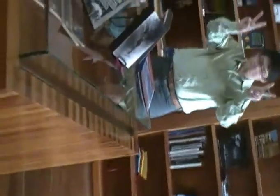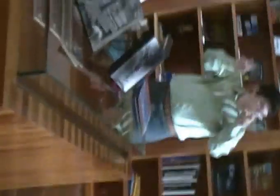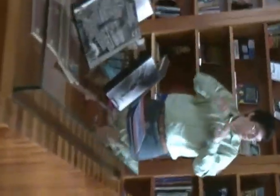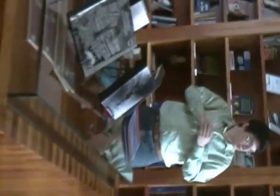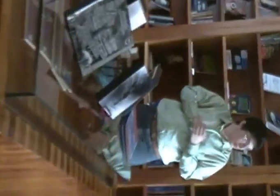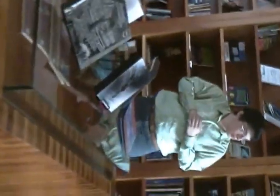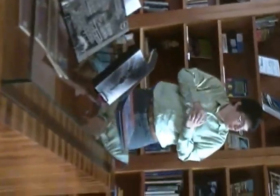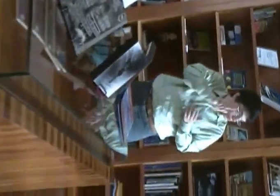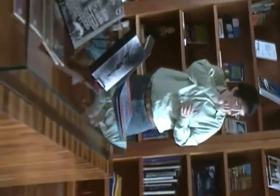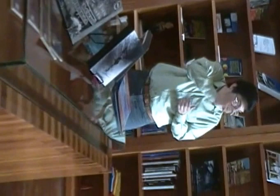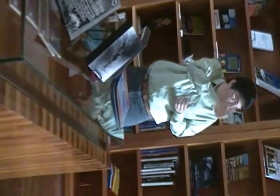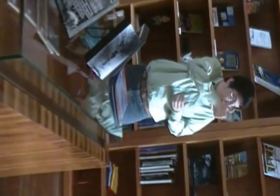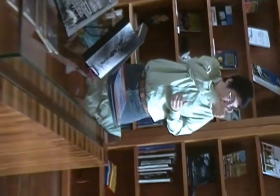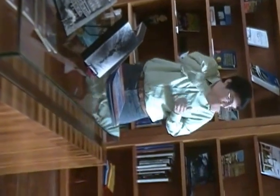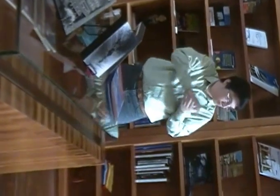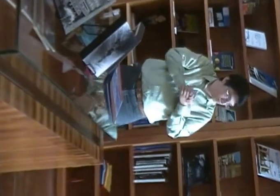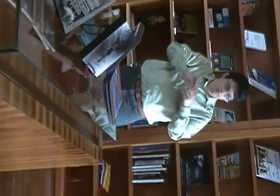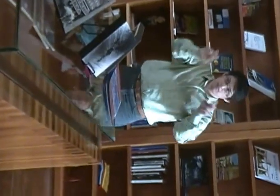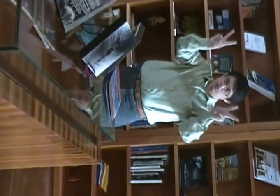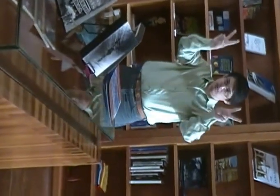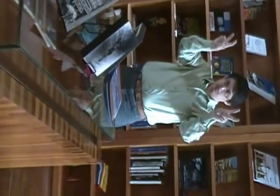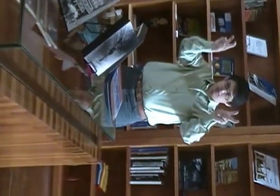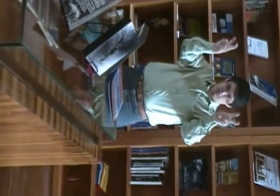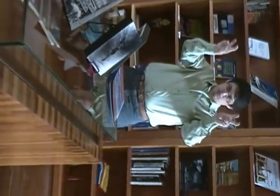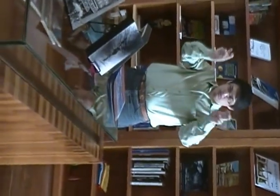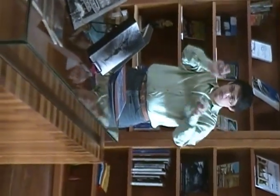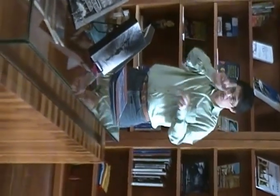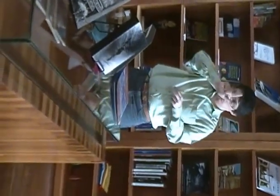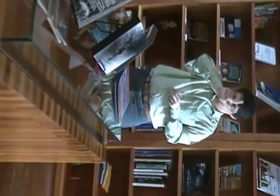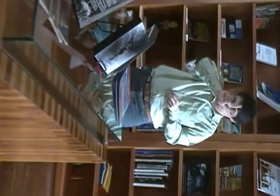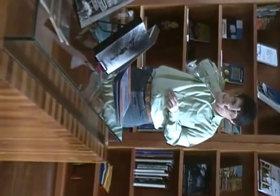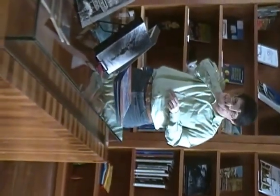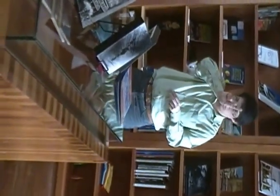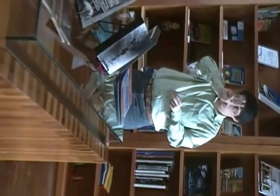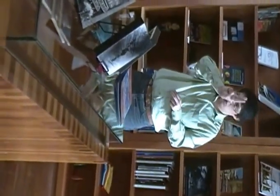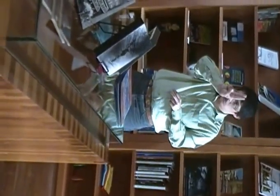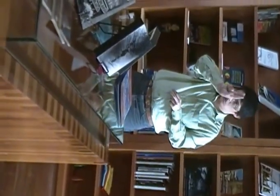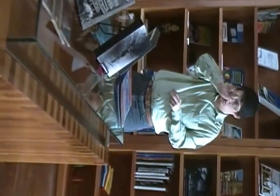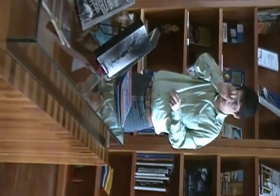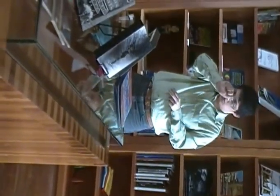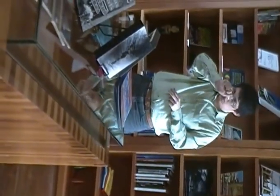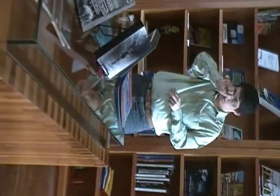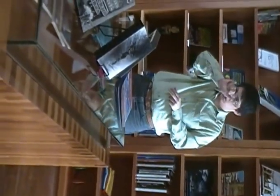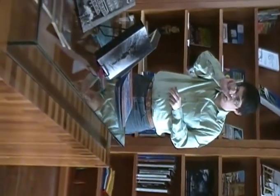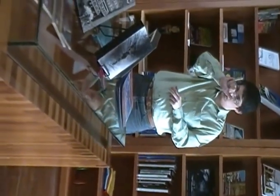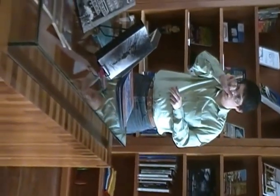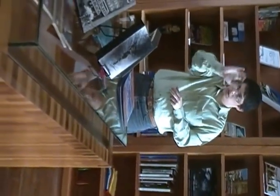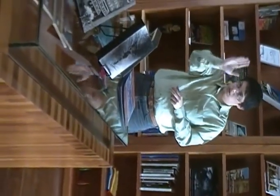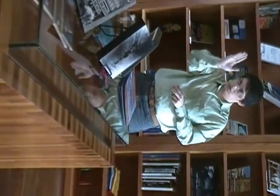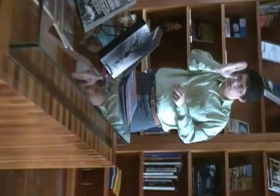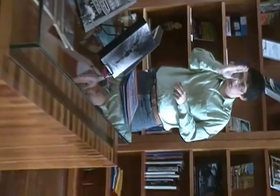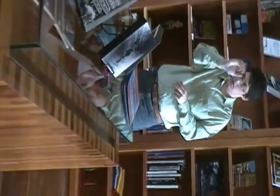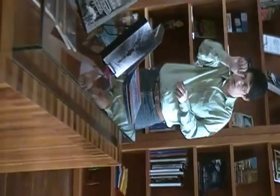G. G? Tá. Você vai começar então com o poema da letra G. Guai,